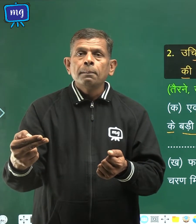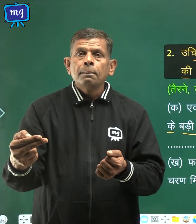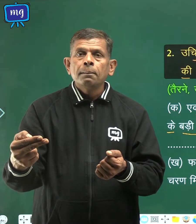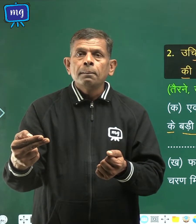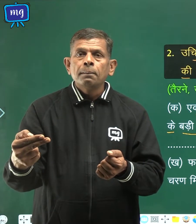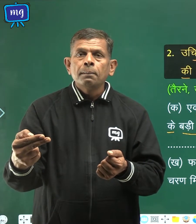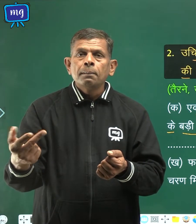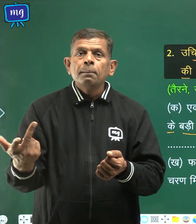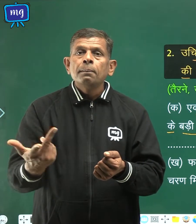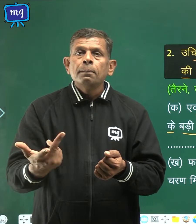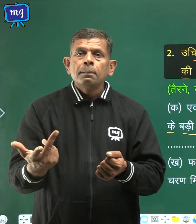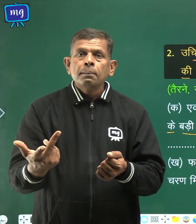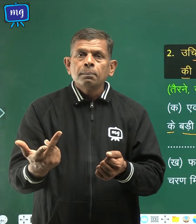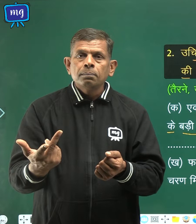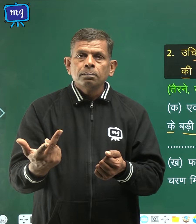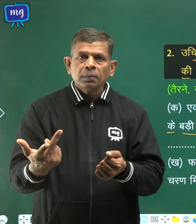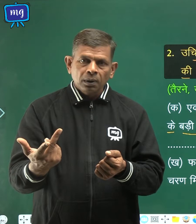क्या कहते हैं बच्चों?